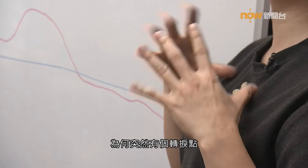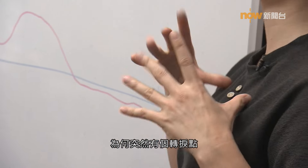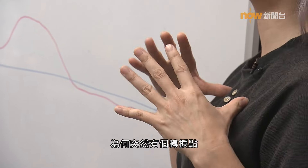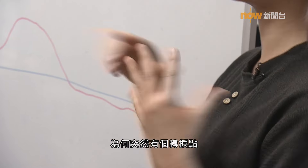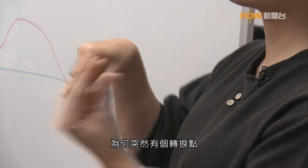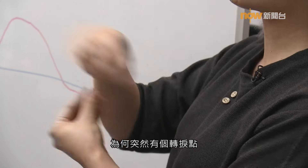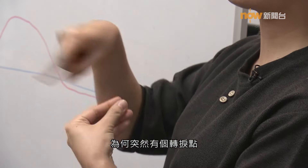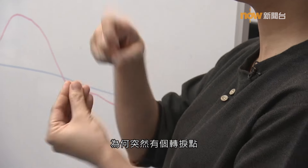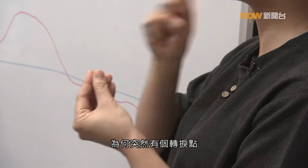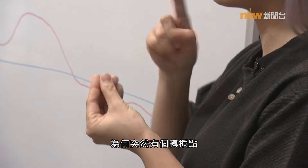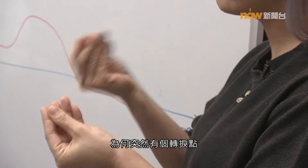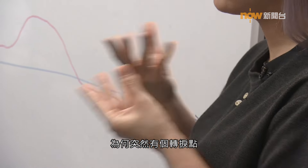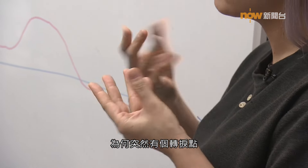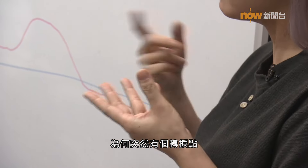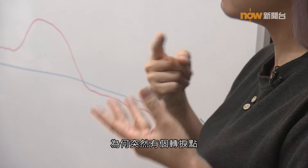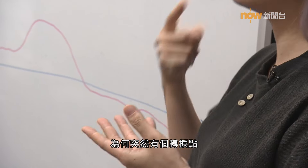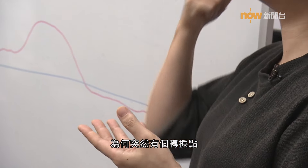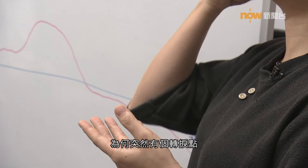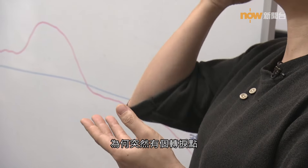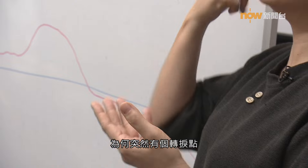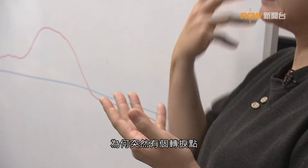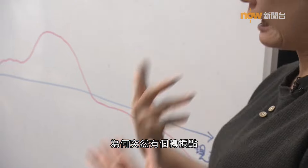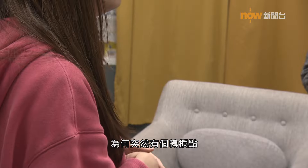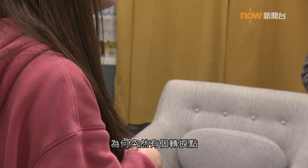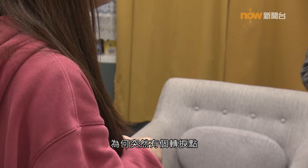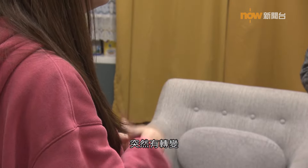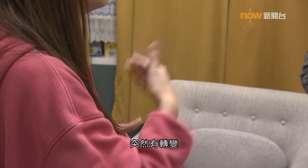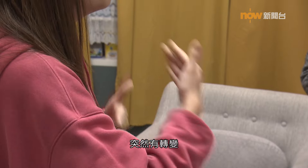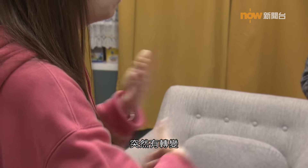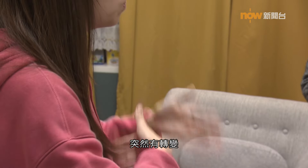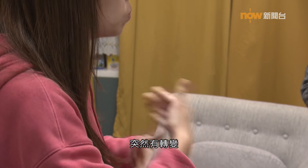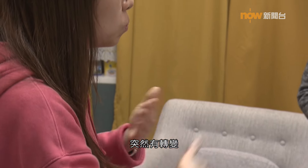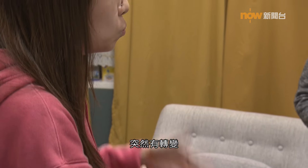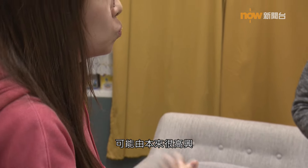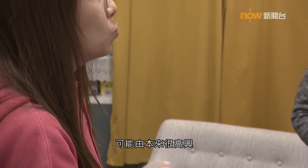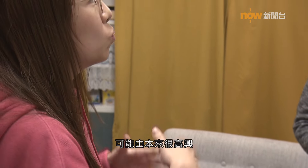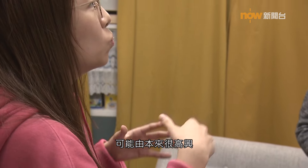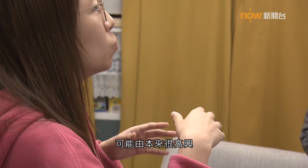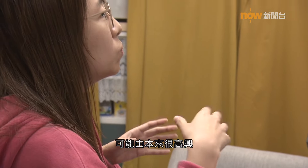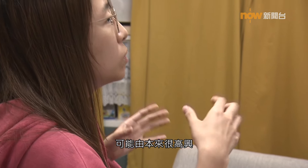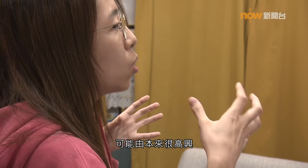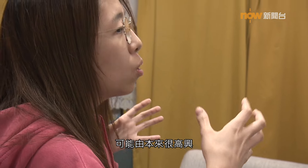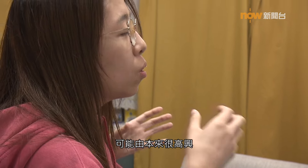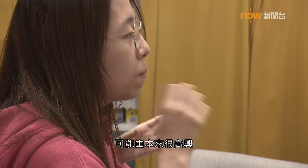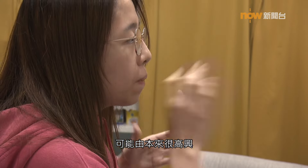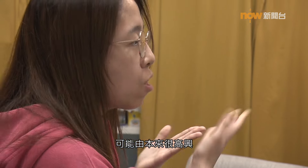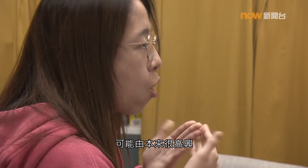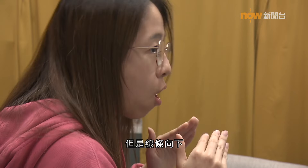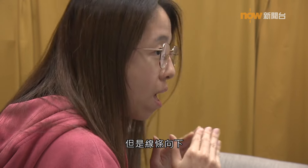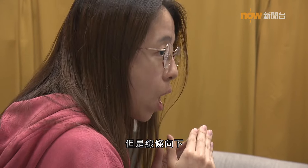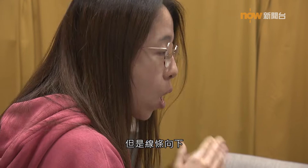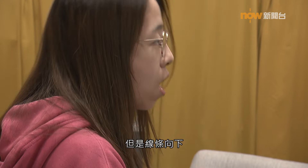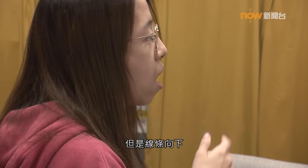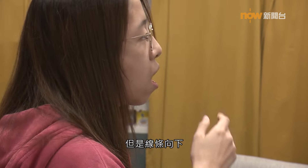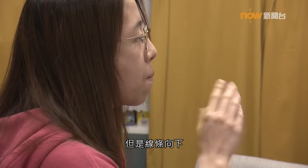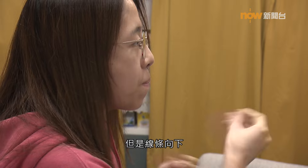情緒在某一個位置突然間有個轉捩點，突然間有個轉變，可能由本身很開心的，欸，但是耷了下來，那我